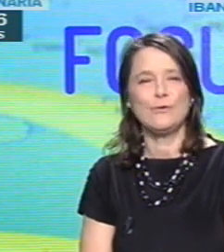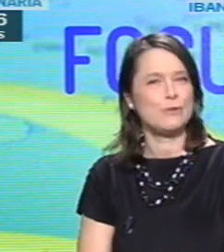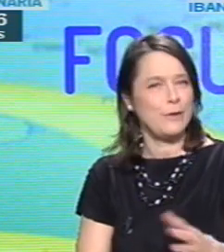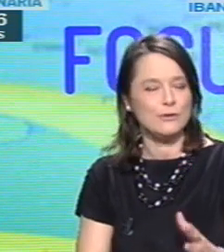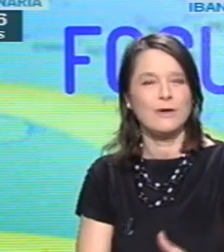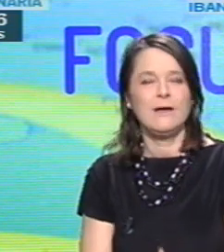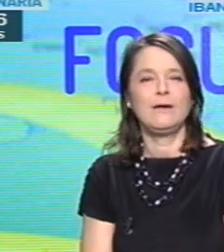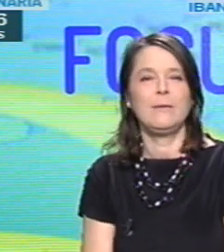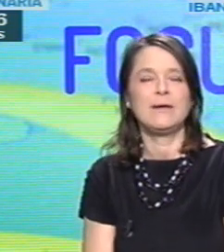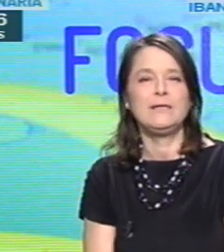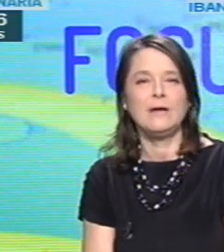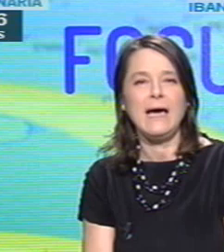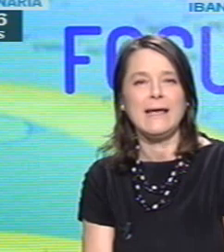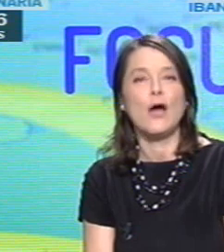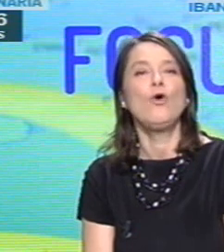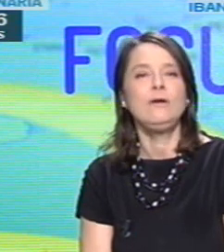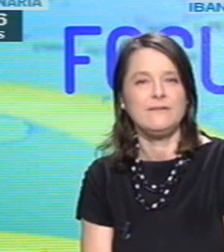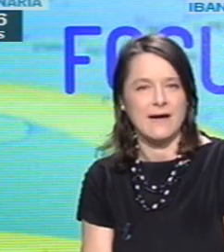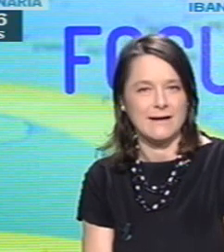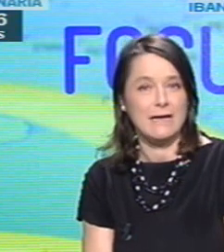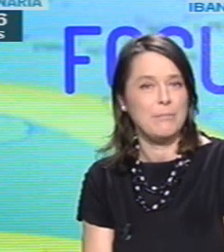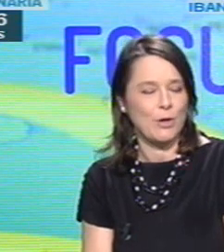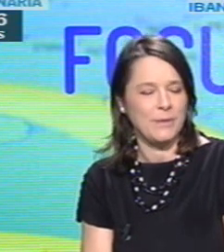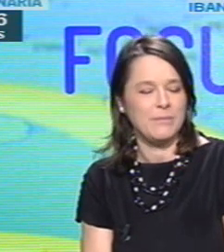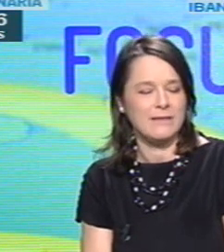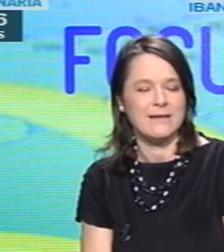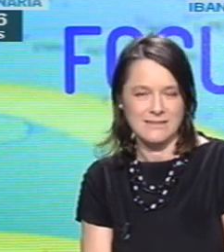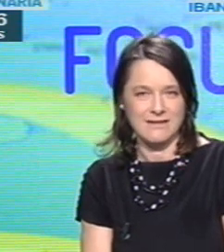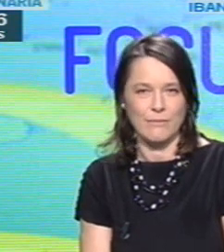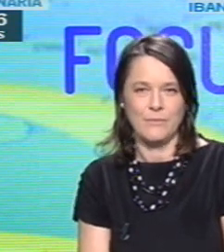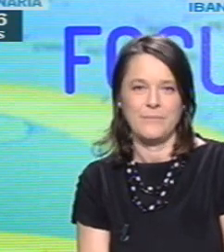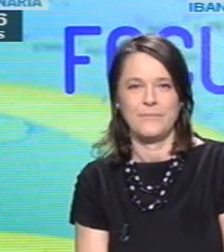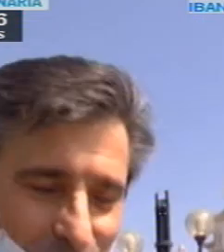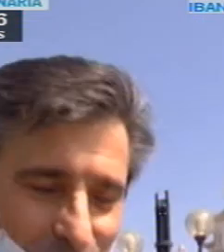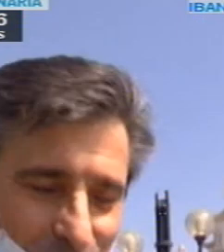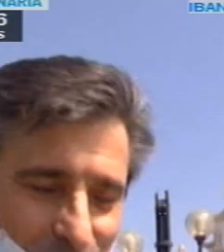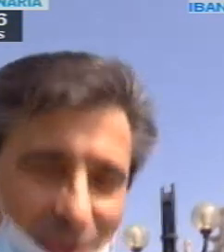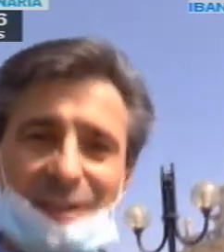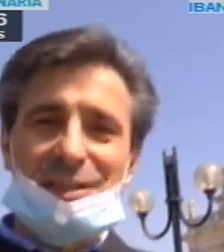soprattutto in questo periodo particolare, a coltivare le proprie abilità. Sentiamo.